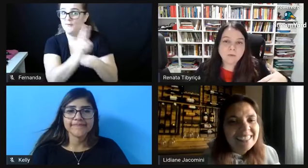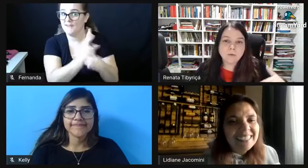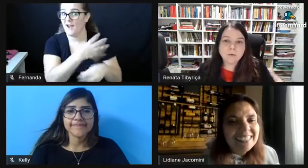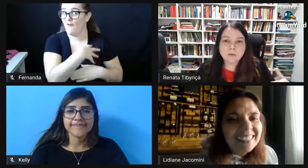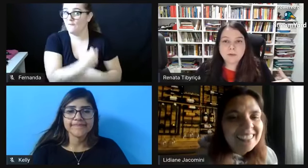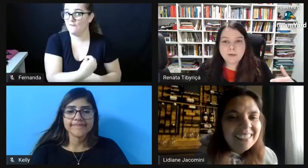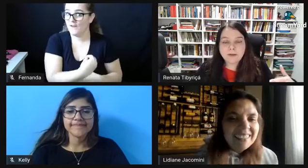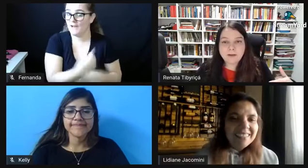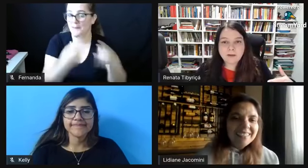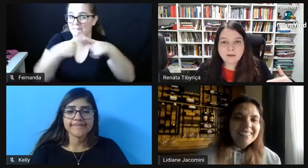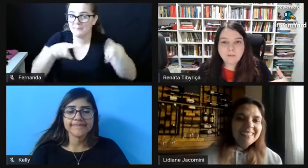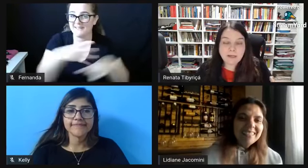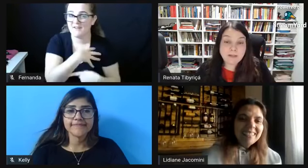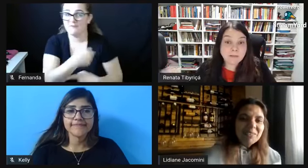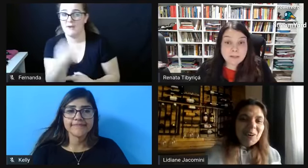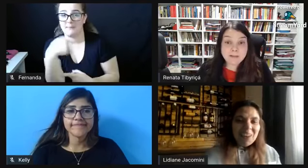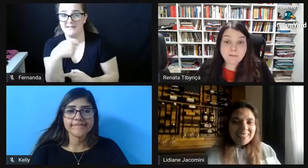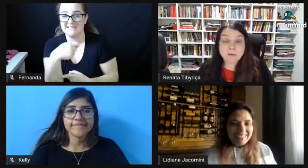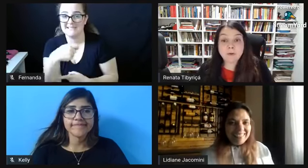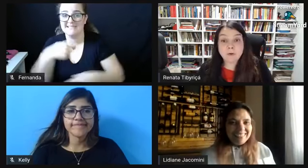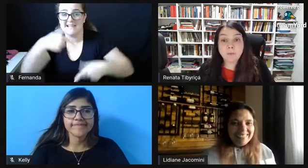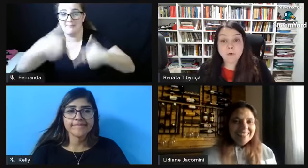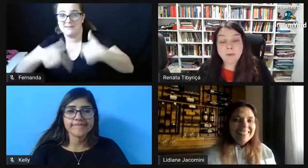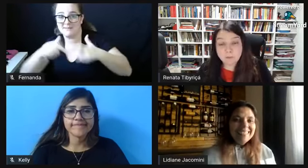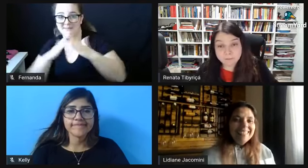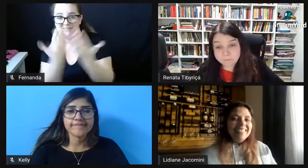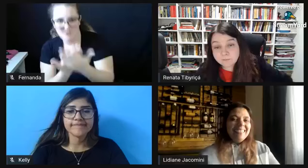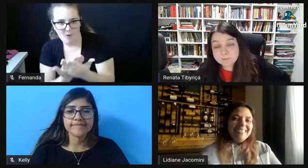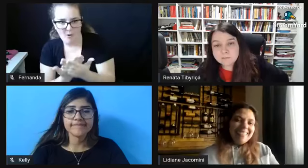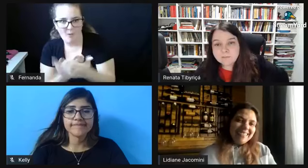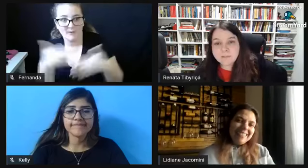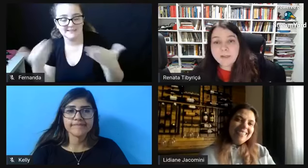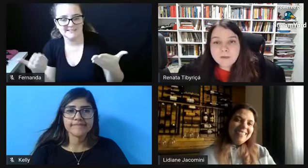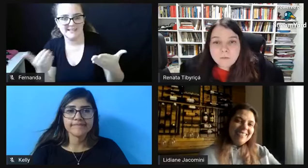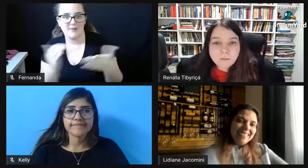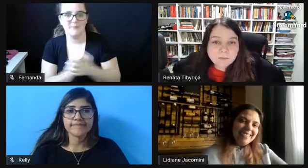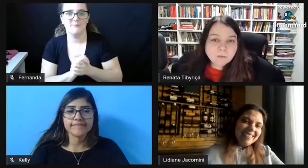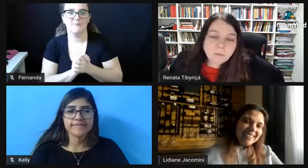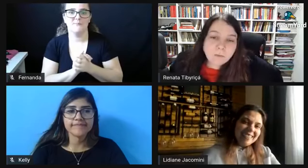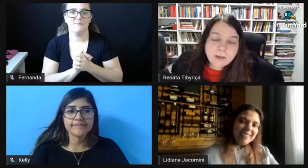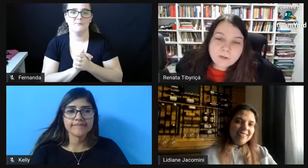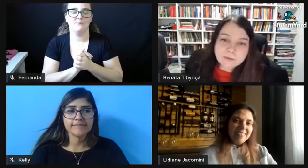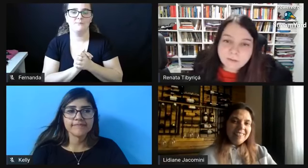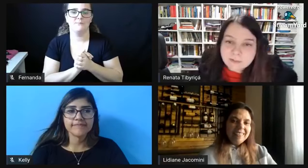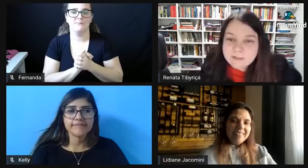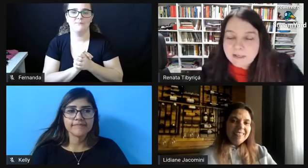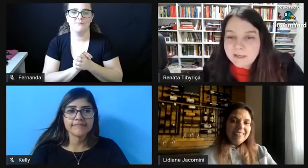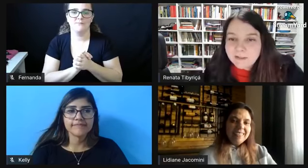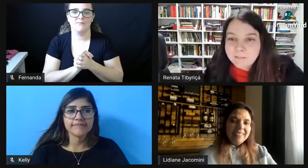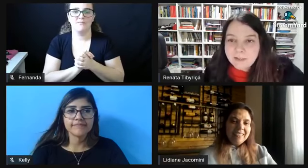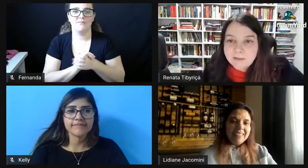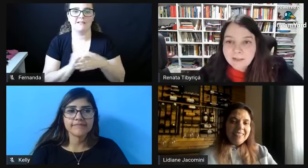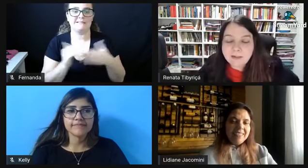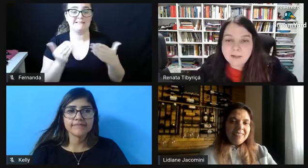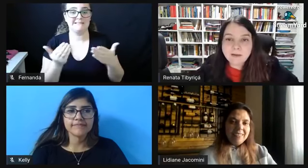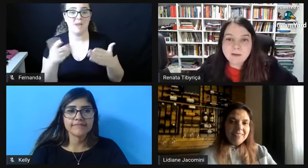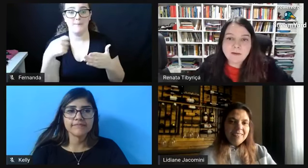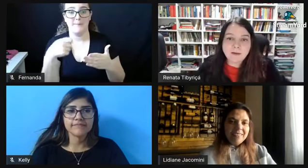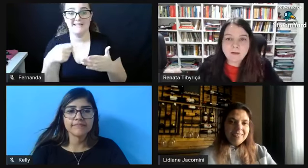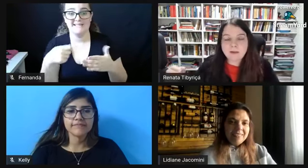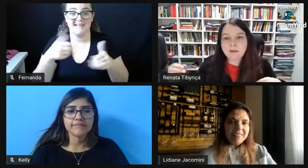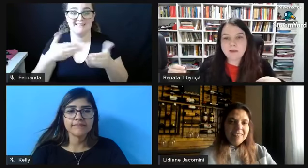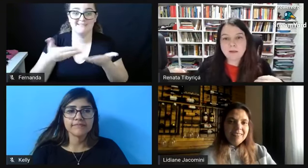entrar enfim, ele também é público, né, como eu. Então, assim, ele também tem